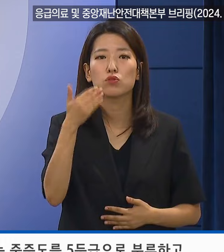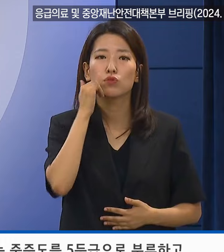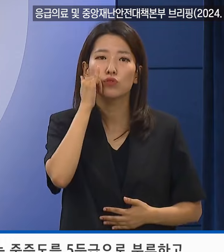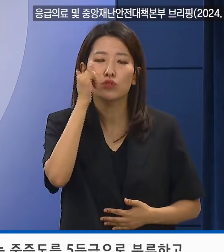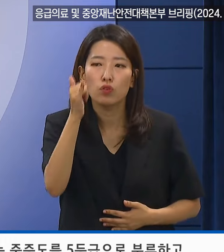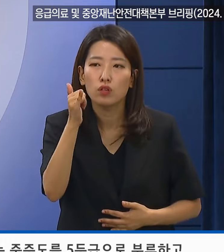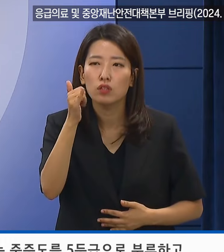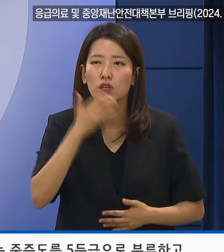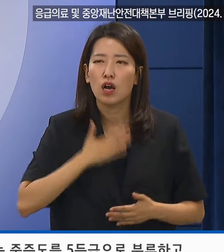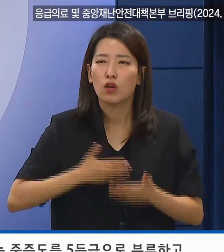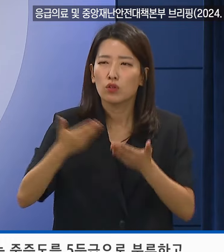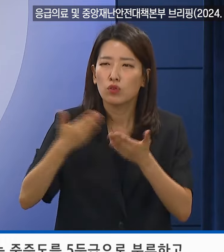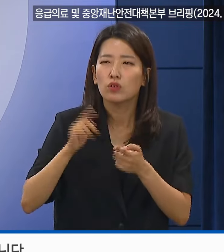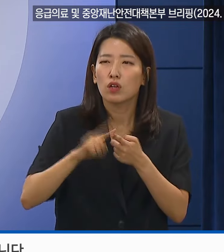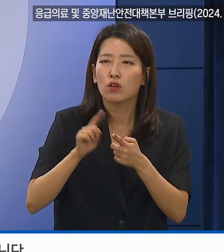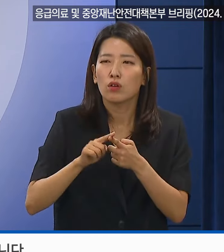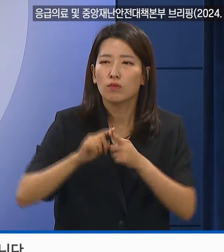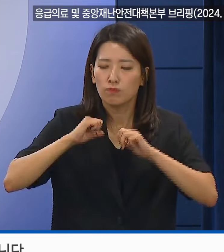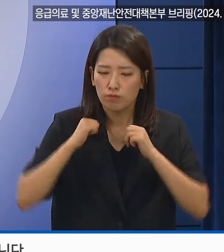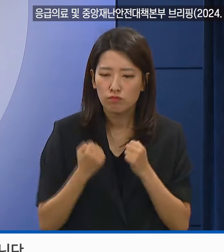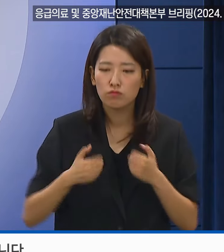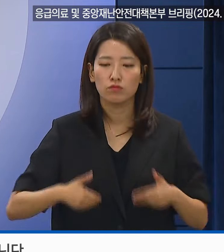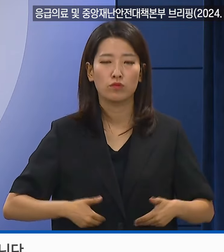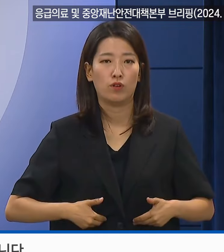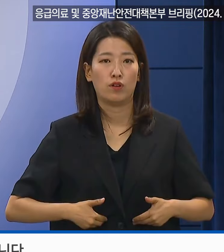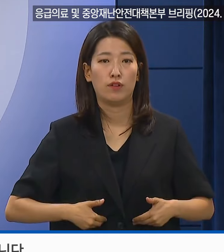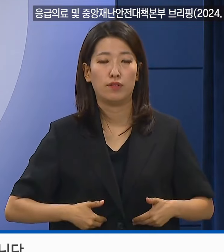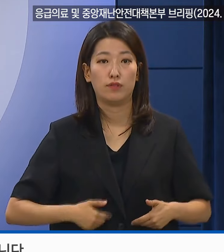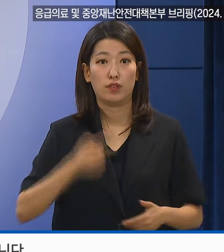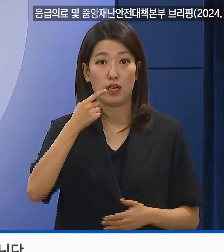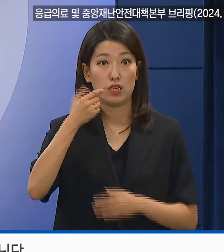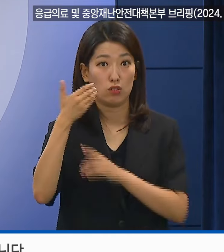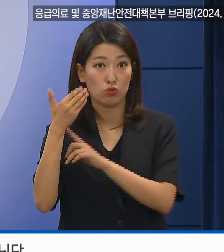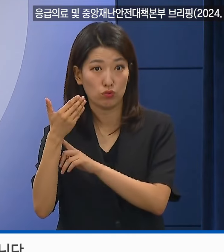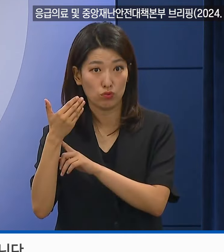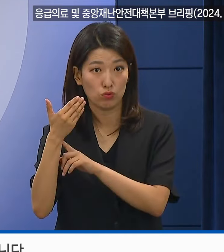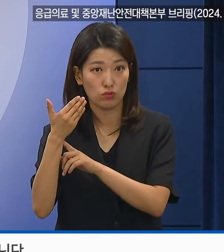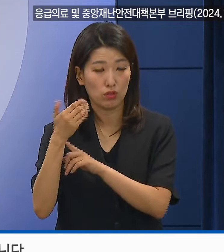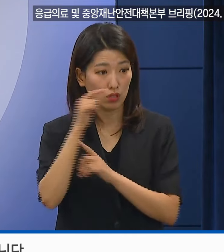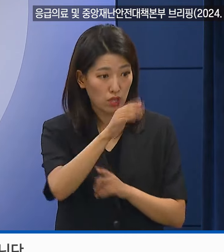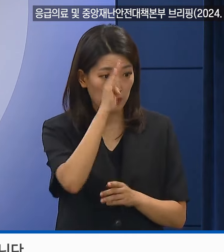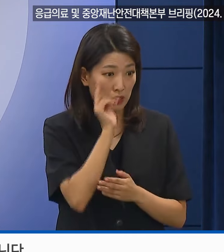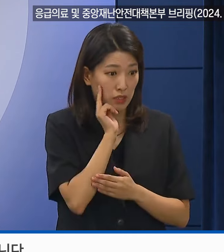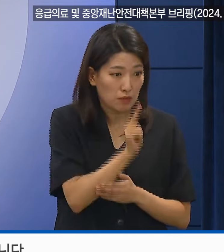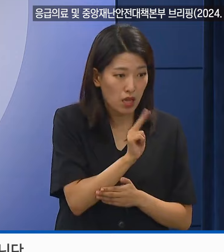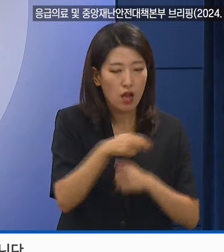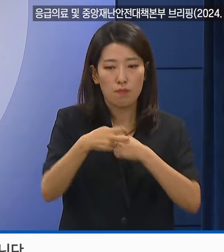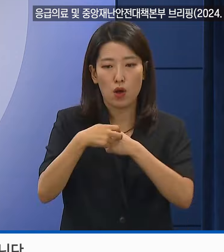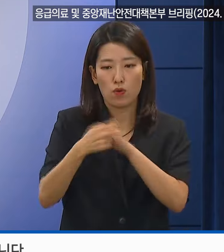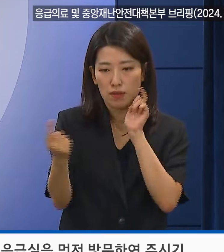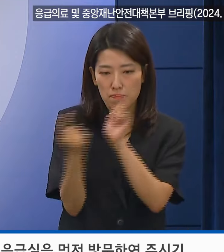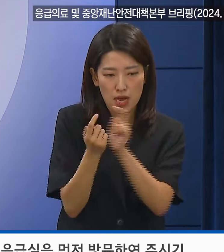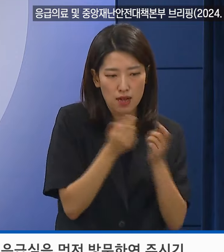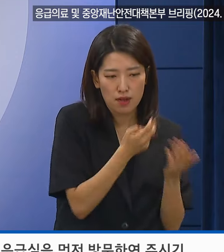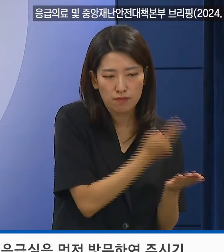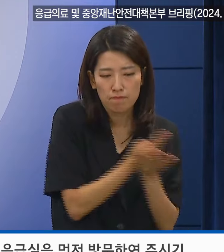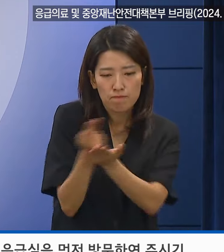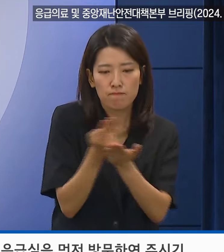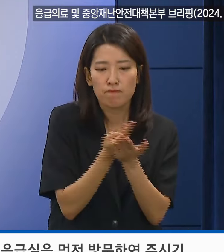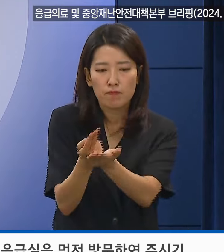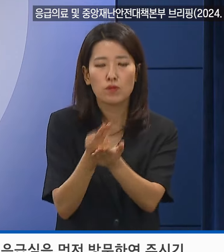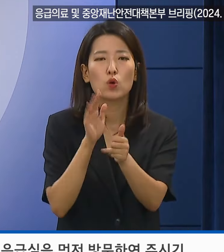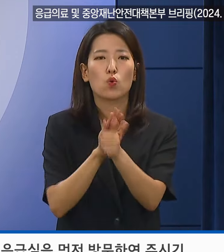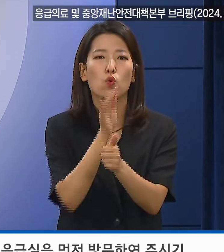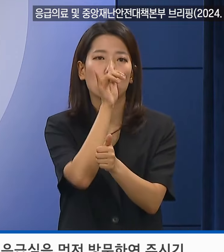안내에 따르시면 됩니다. 119는 중증도에 적합한 병원으로 이송할 것입니다. 그렇지 않은